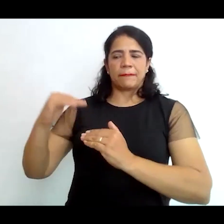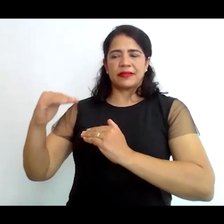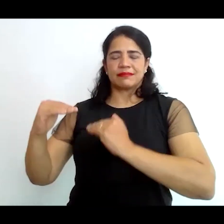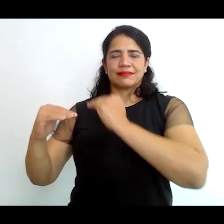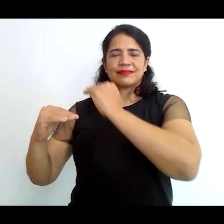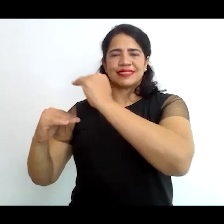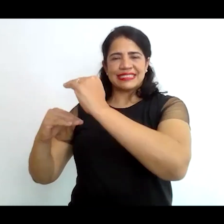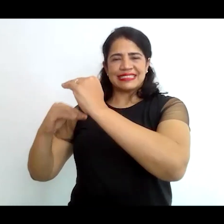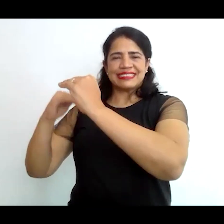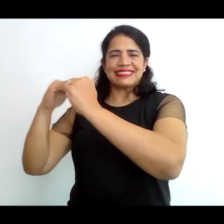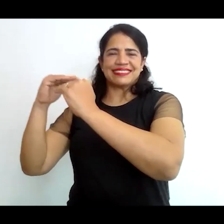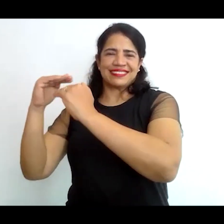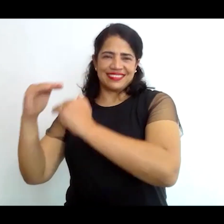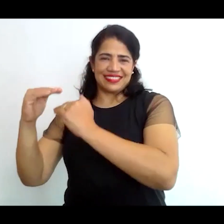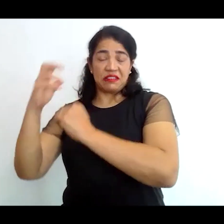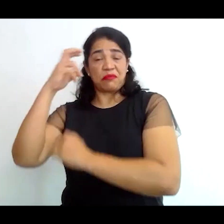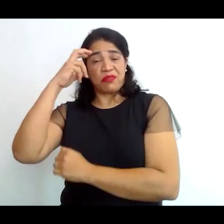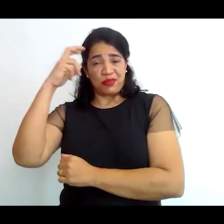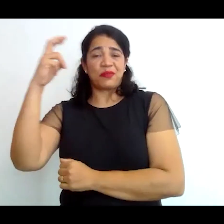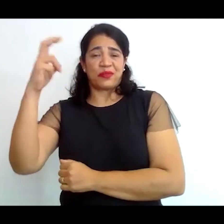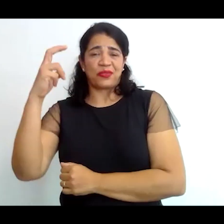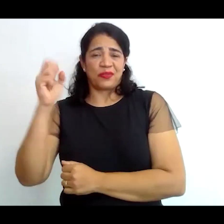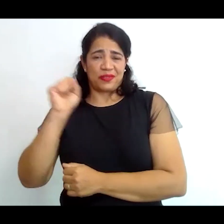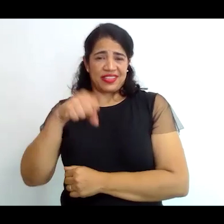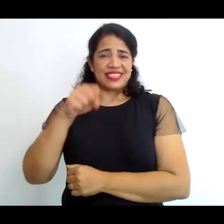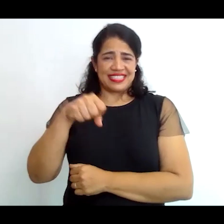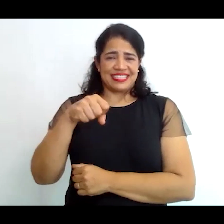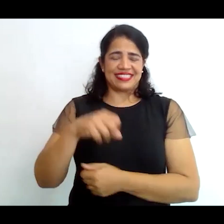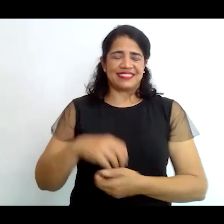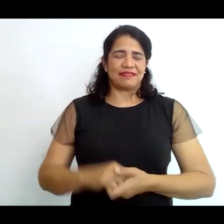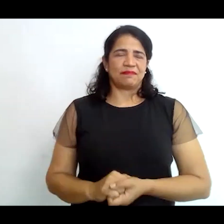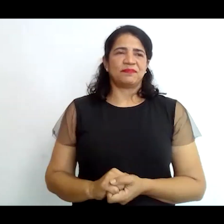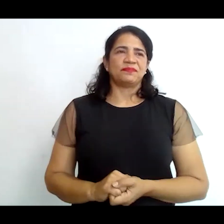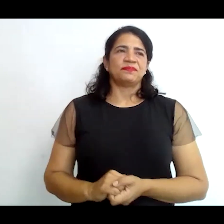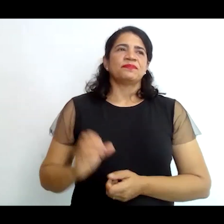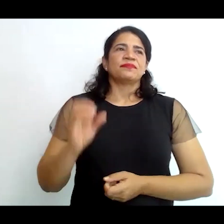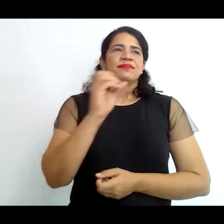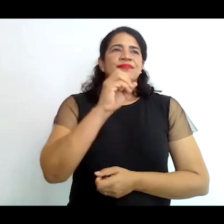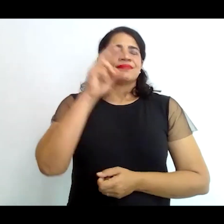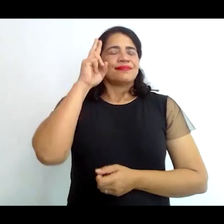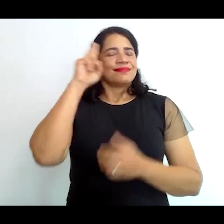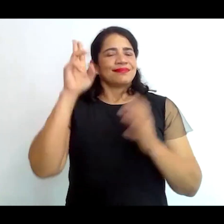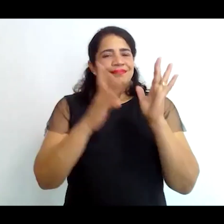esse friozinho da barriga, né? Ó Senhor Jesus. Então, irmãos,